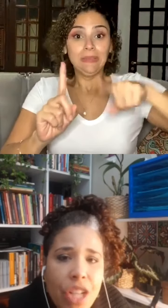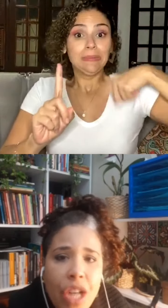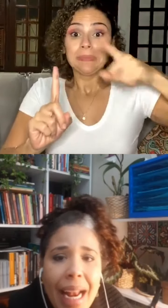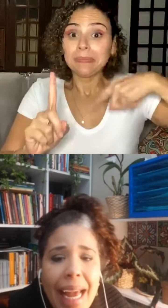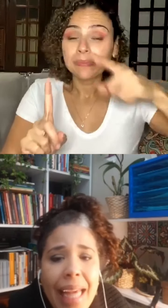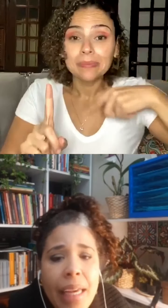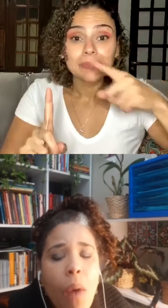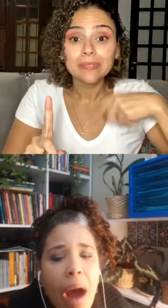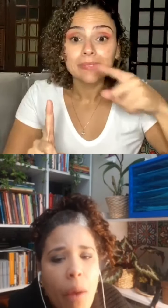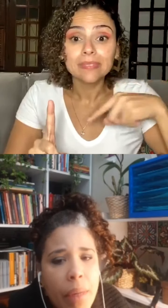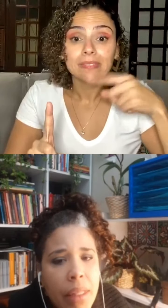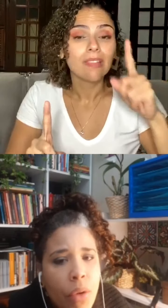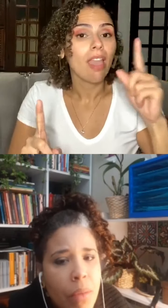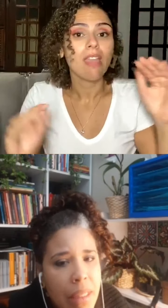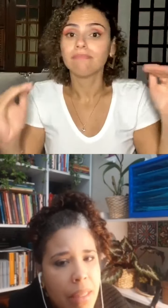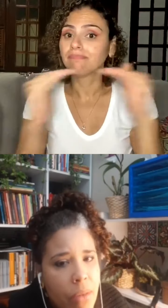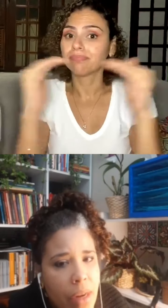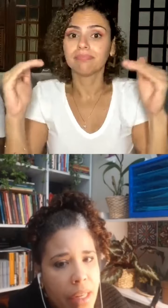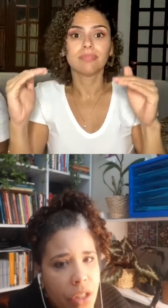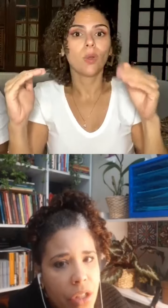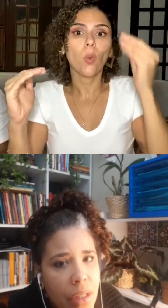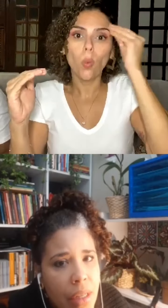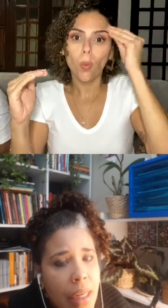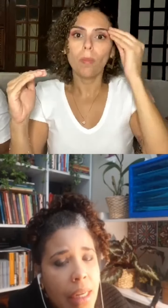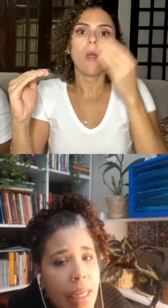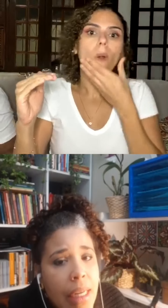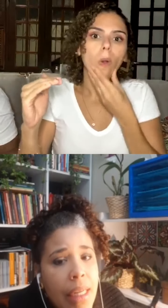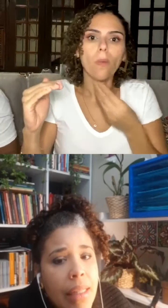infertilidade ela é igual entre homens e mulheres.